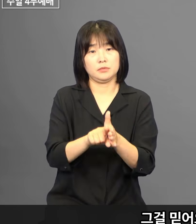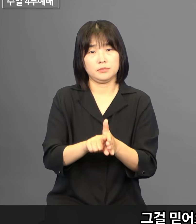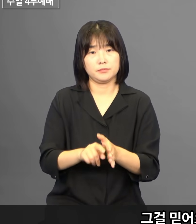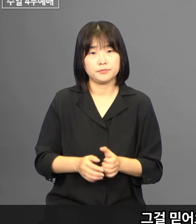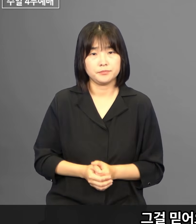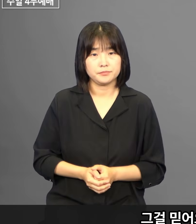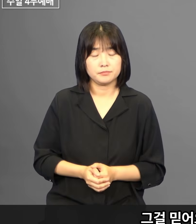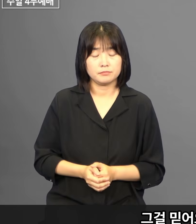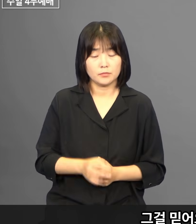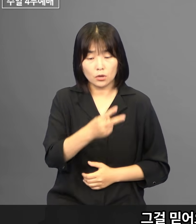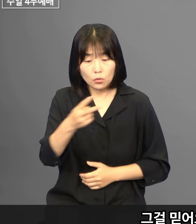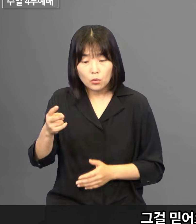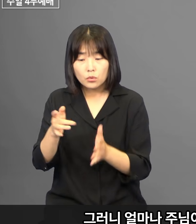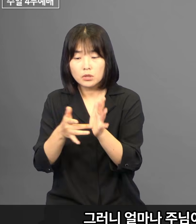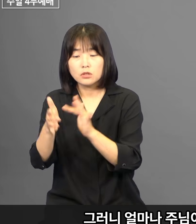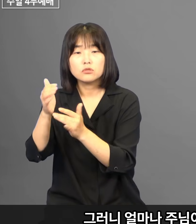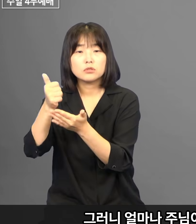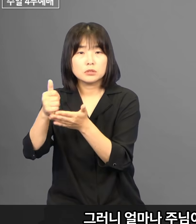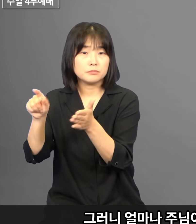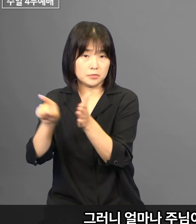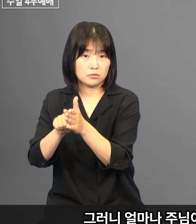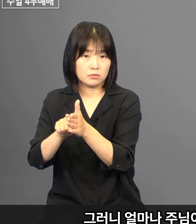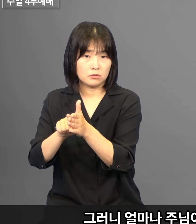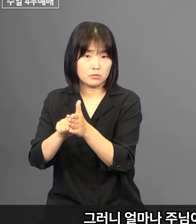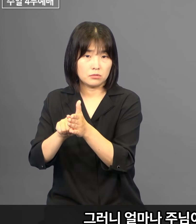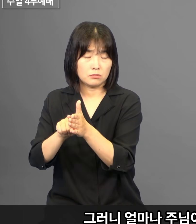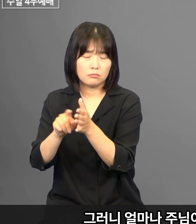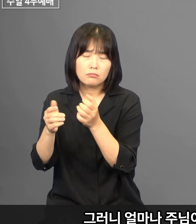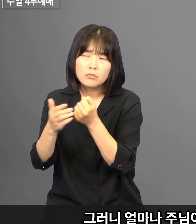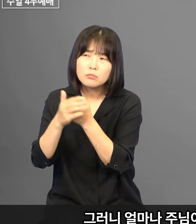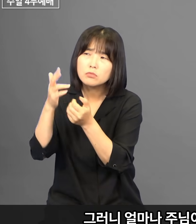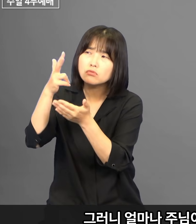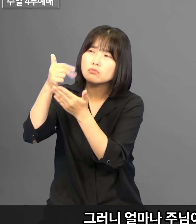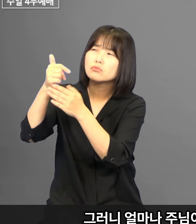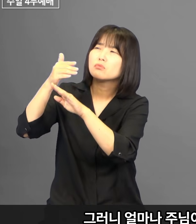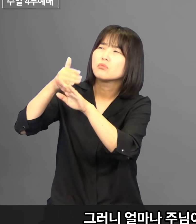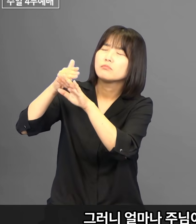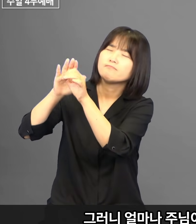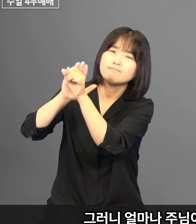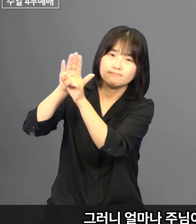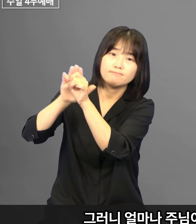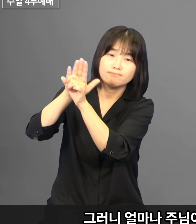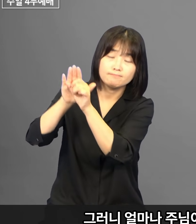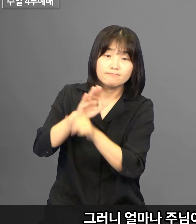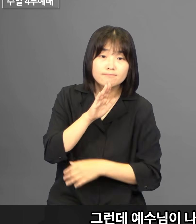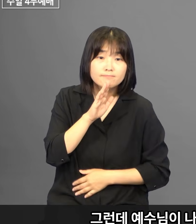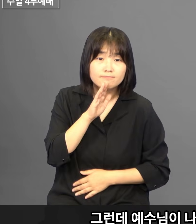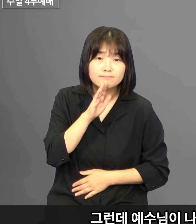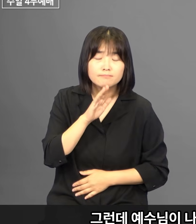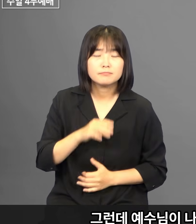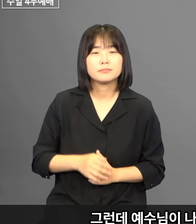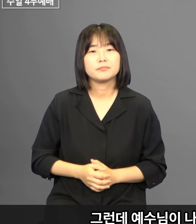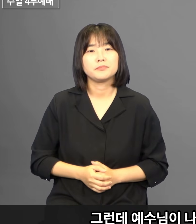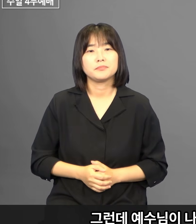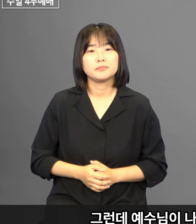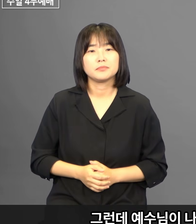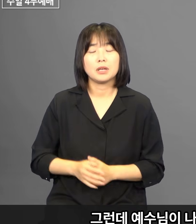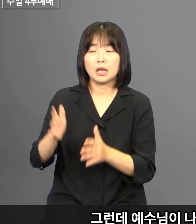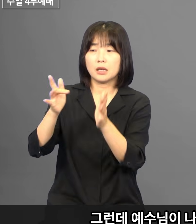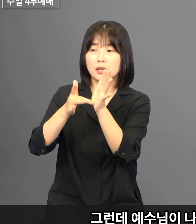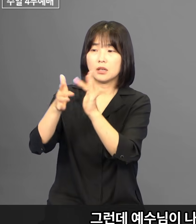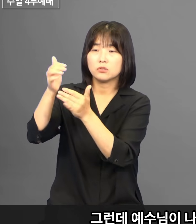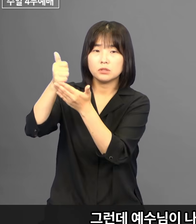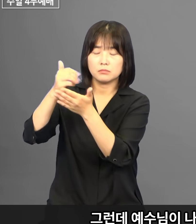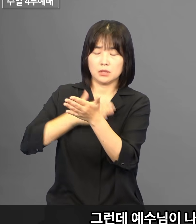예수님 믿는 거죠. 그러니 얼마나 주님이 고맙고 또 사랑하겠습니까? 그런데 예수님이 나와